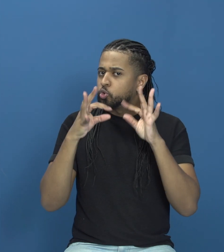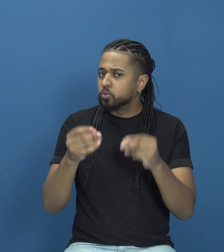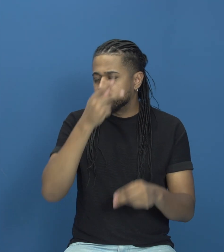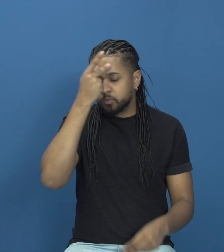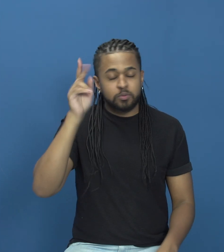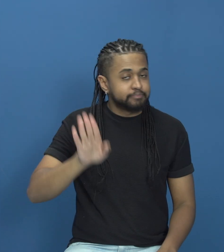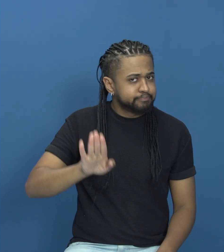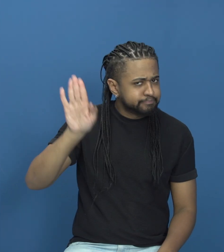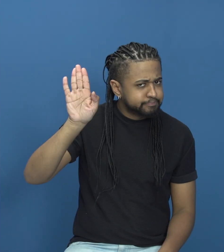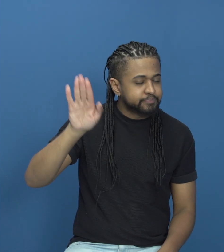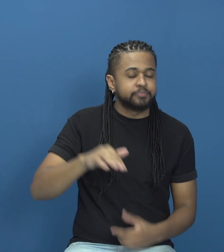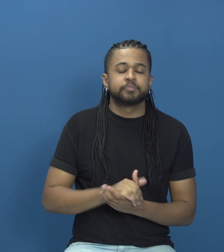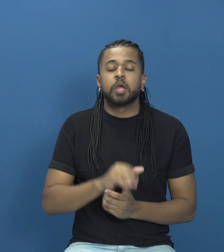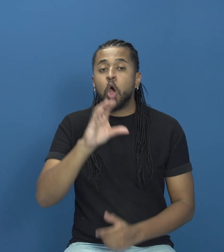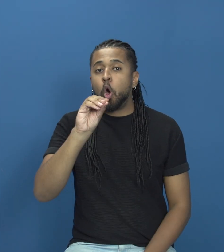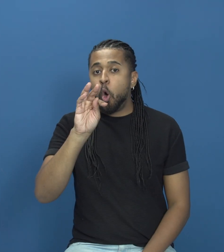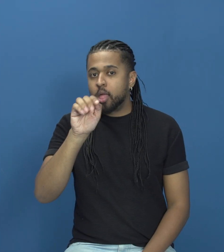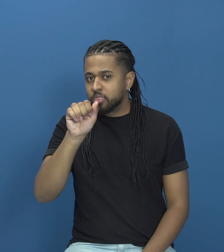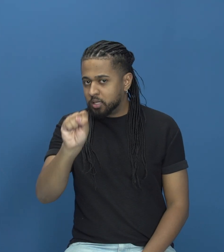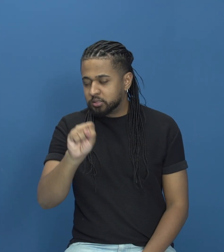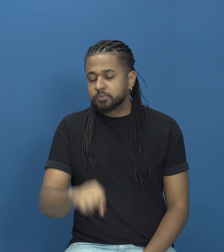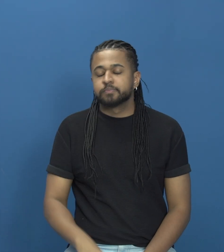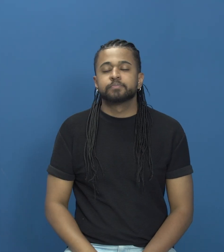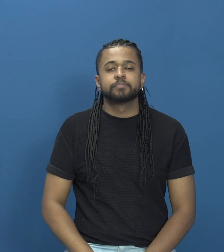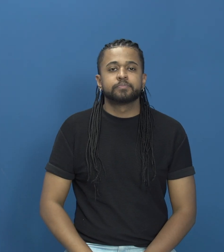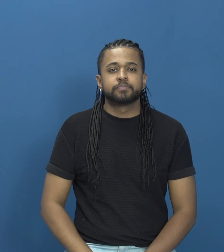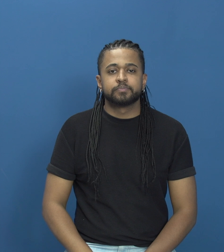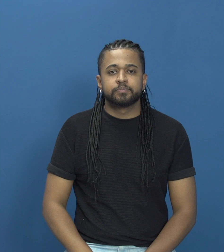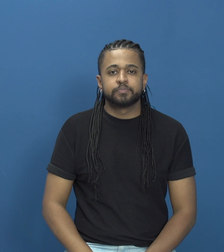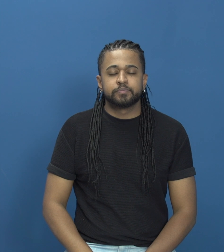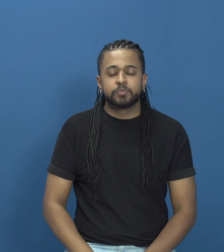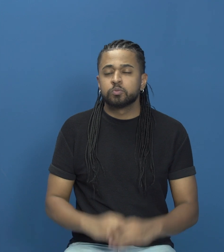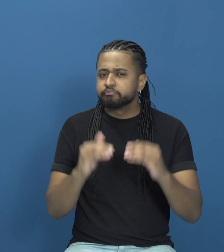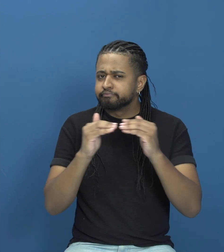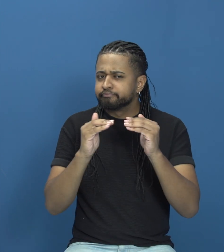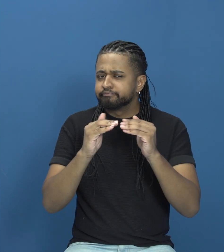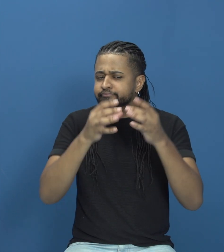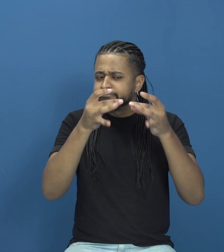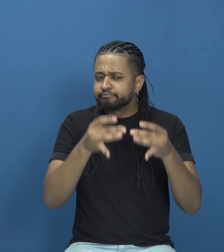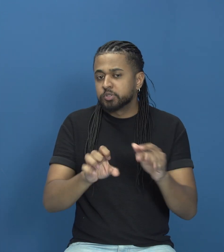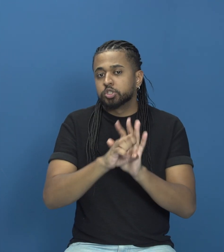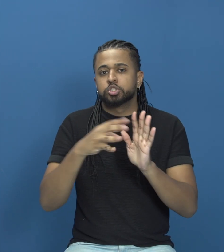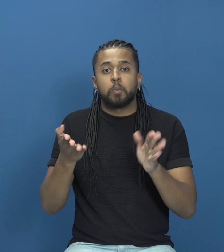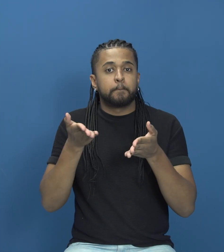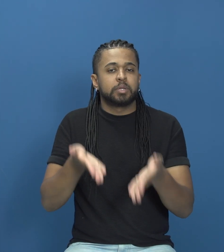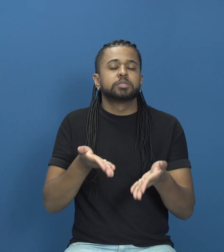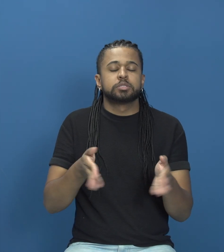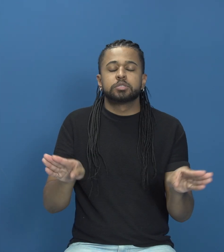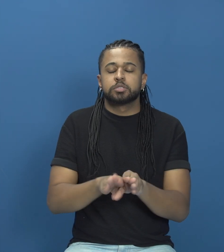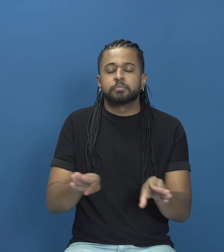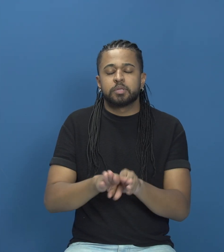os candidatos, candidatas cotistas, fecha parênteses, de acordo com o descrito no presente edital e